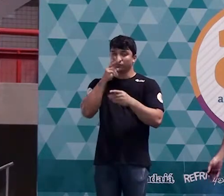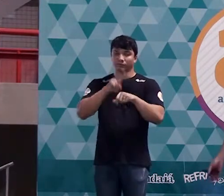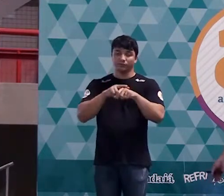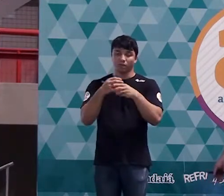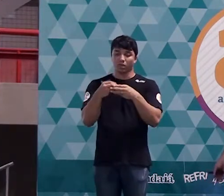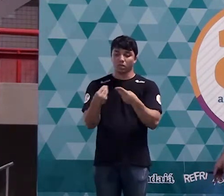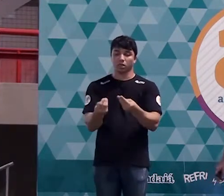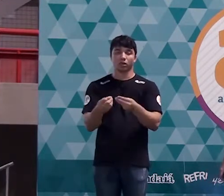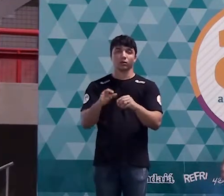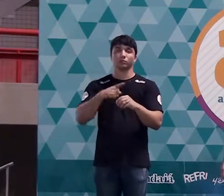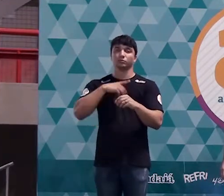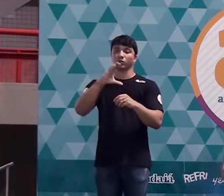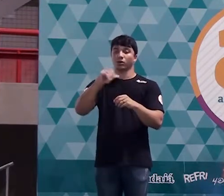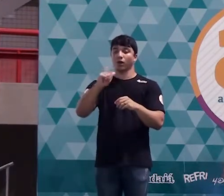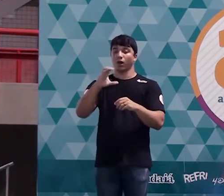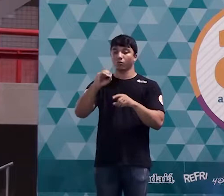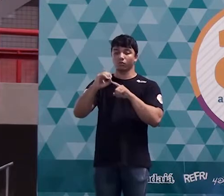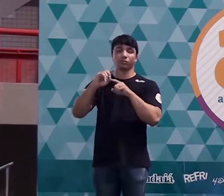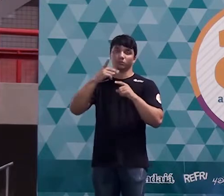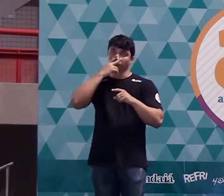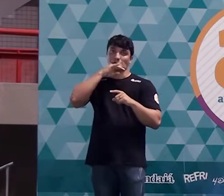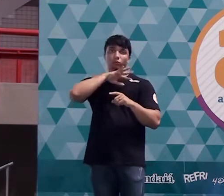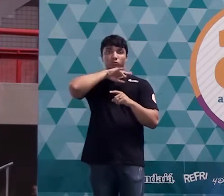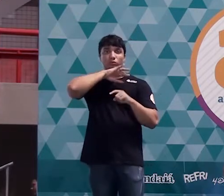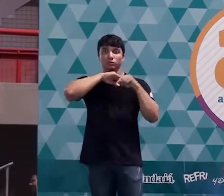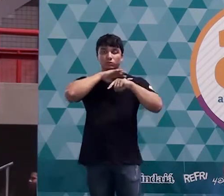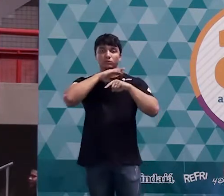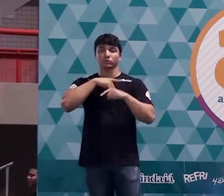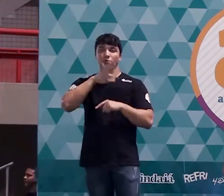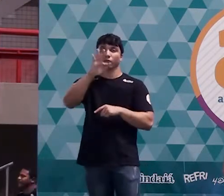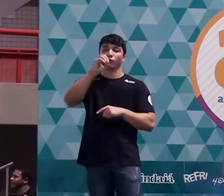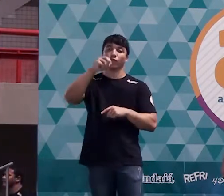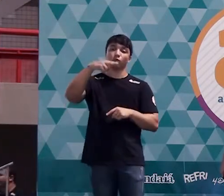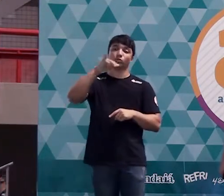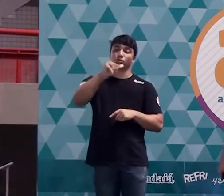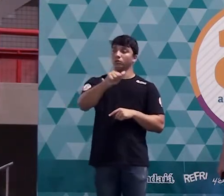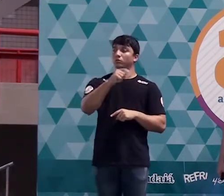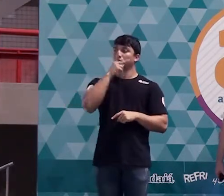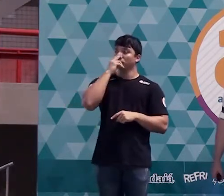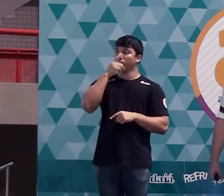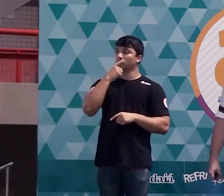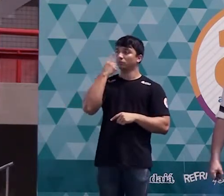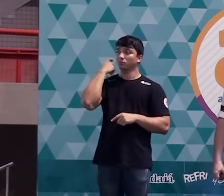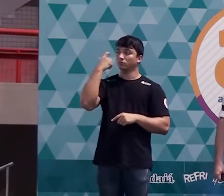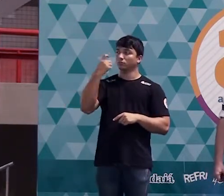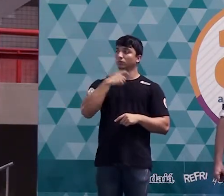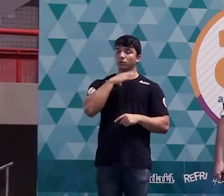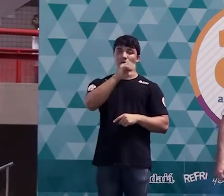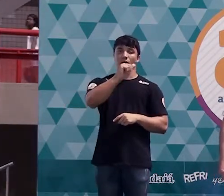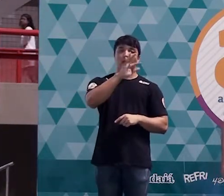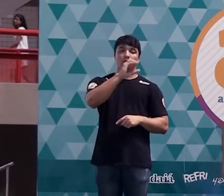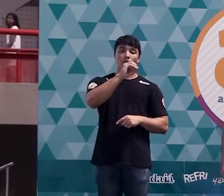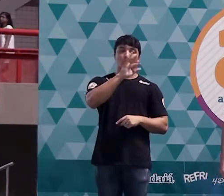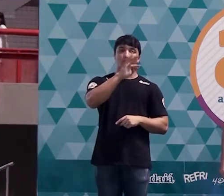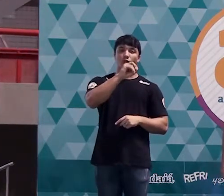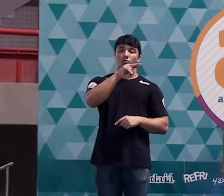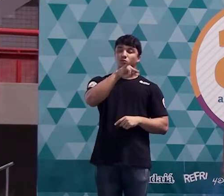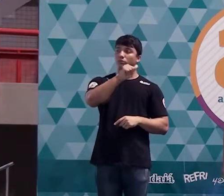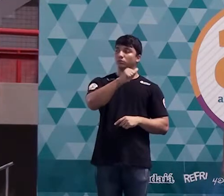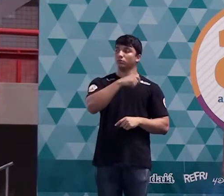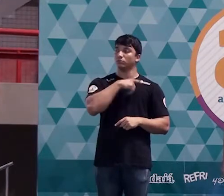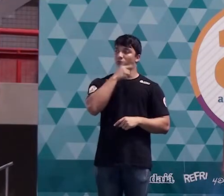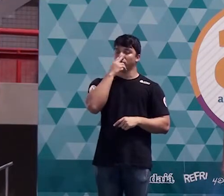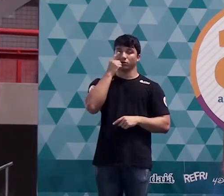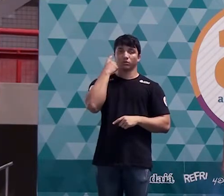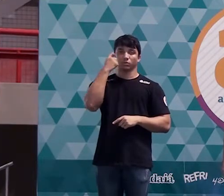cacos. Isso é ruim. Caco é coisa ruim. Fonia, som. O que é uma cacofonia? É um som